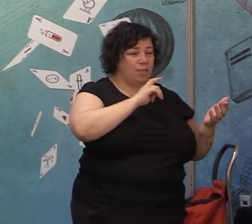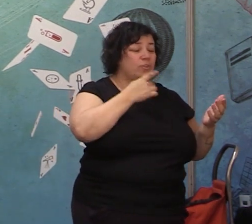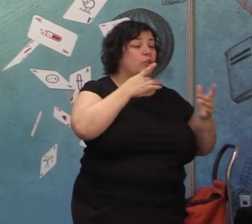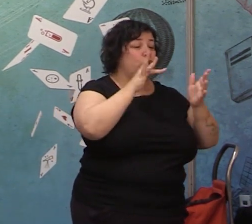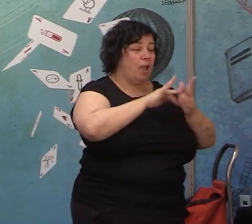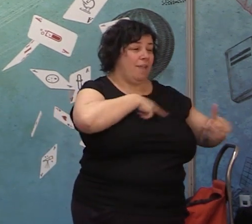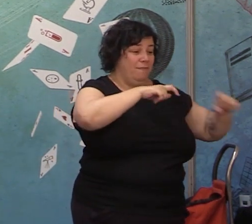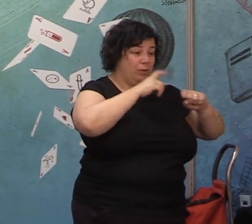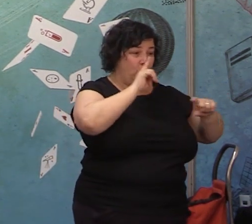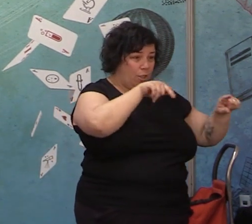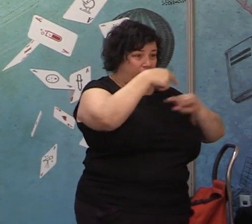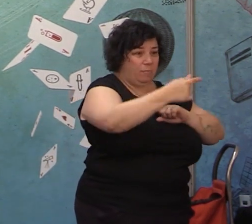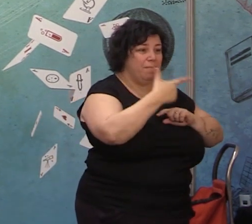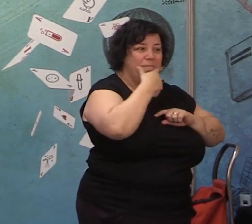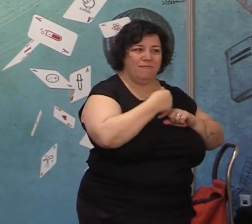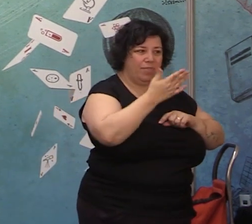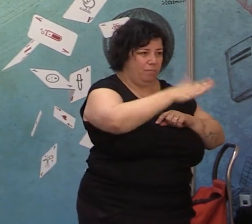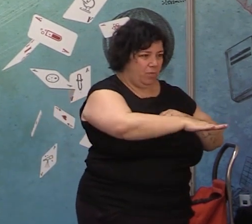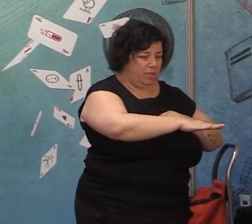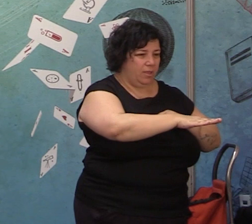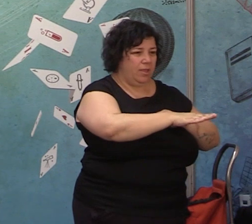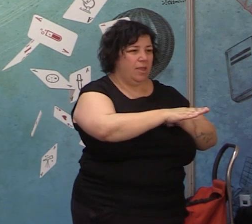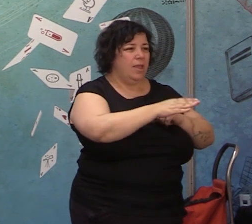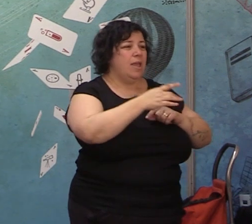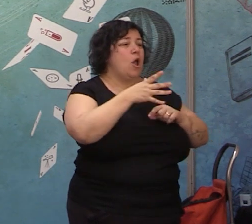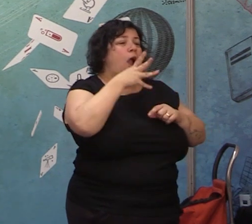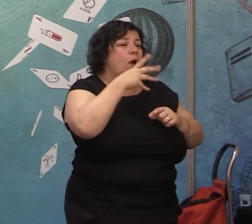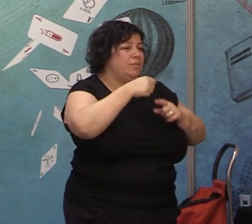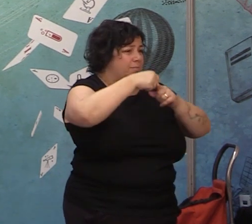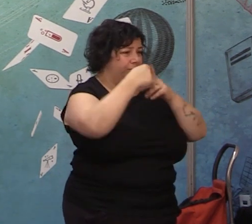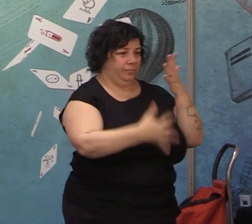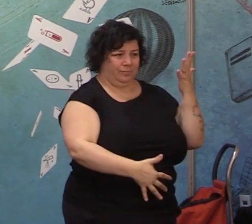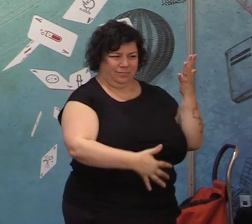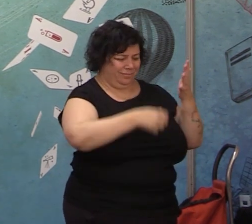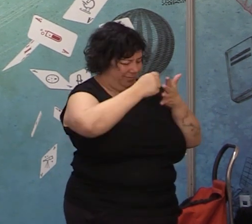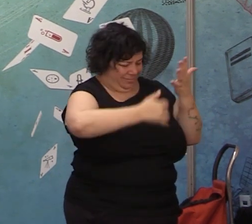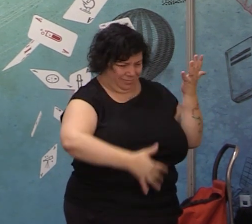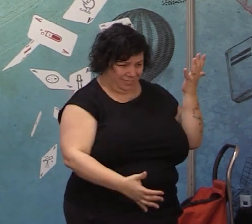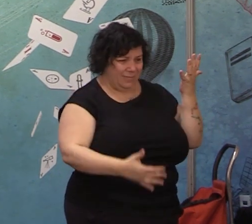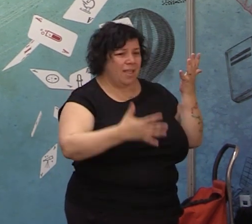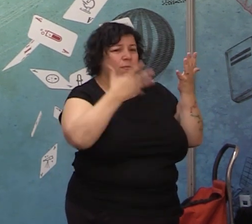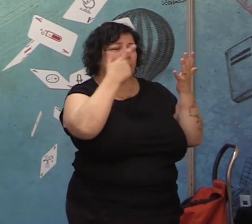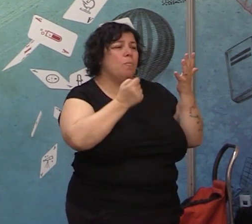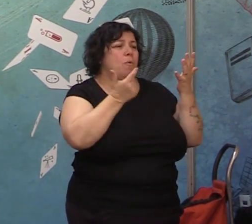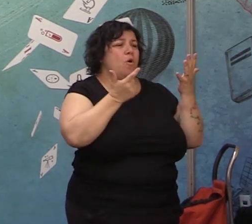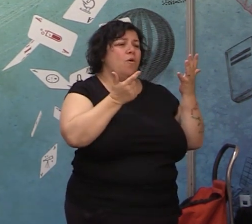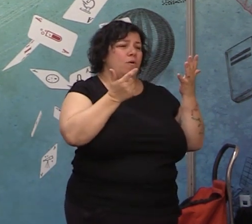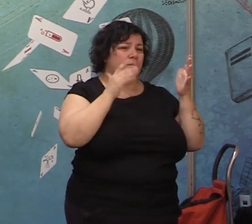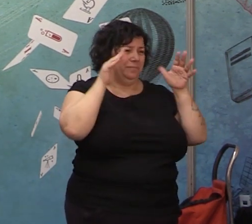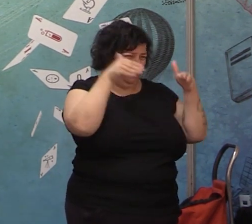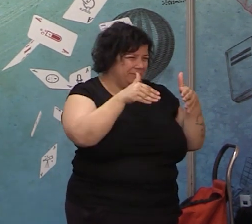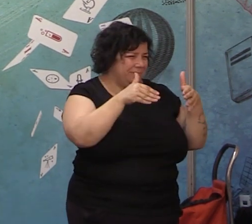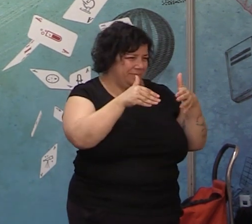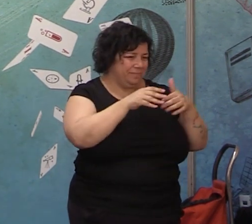posinfarto. Y hay miles de causas por las que esto pasa y me gustaría indagar un poquito más en